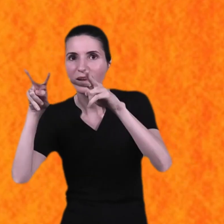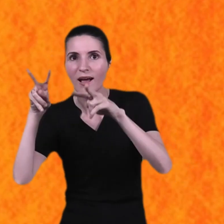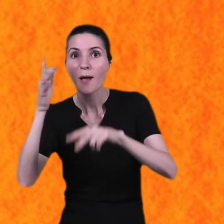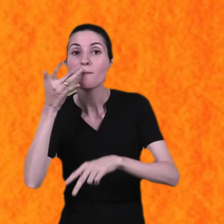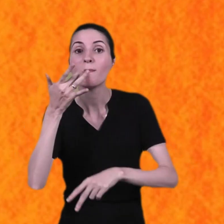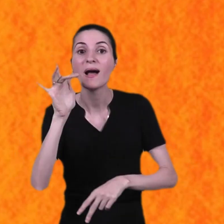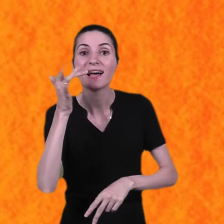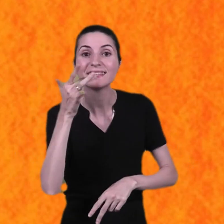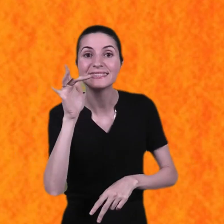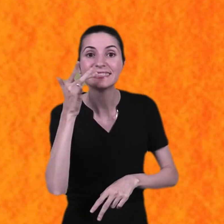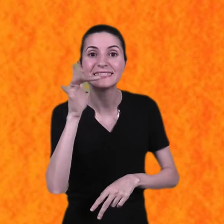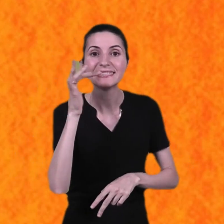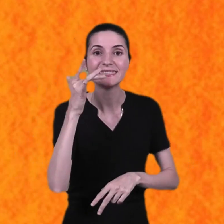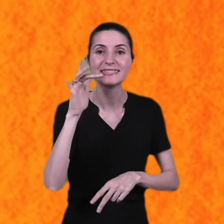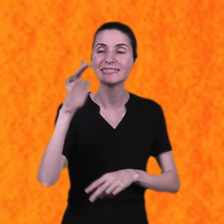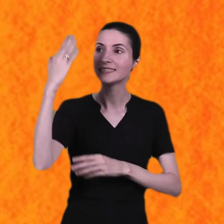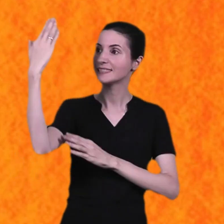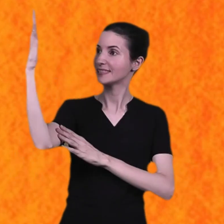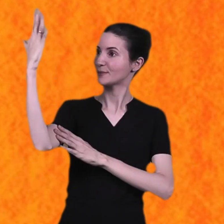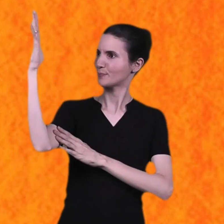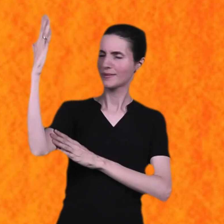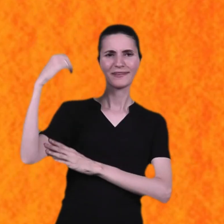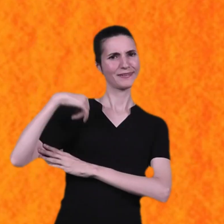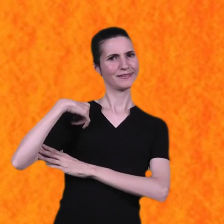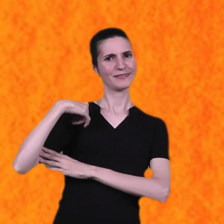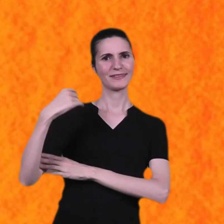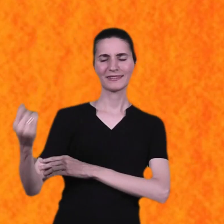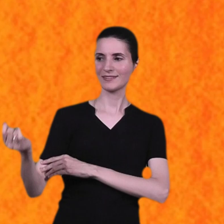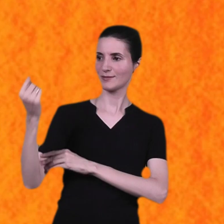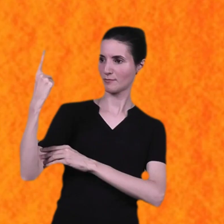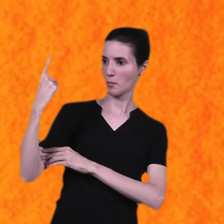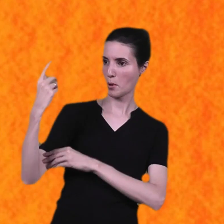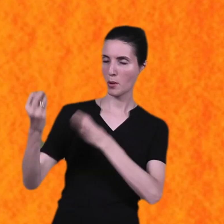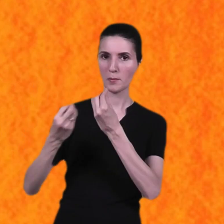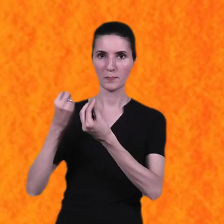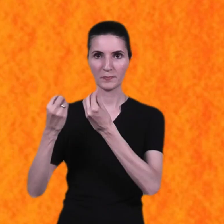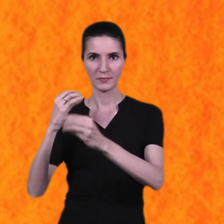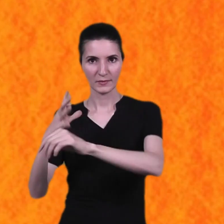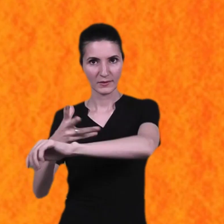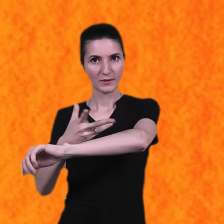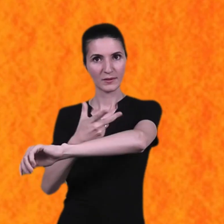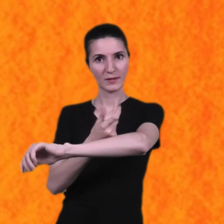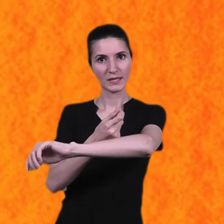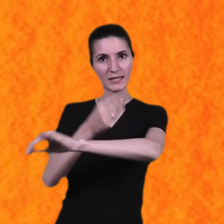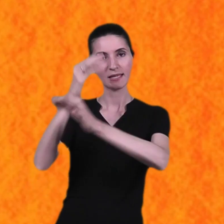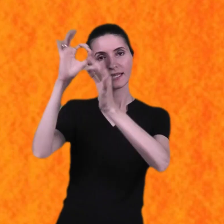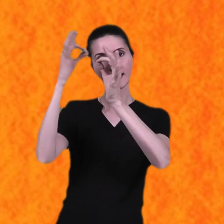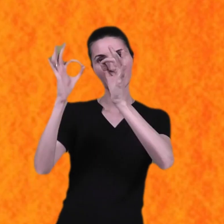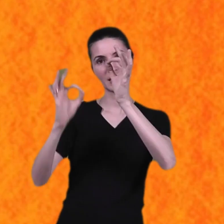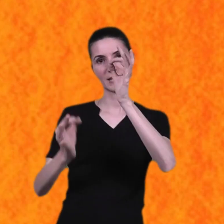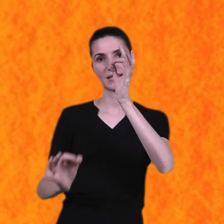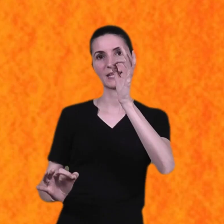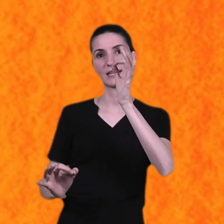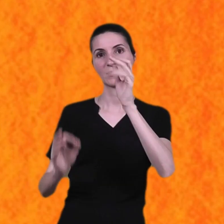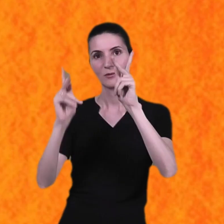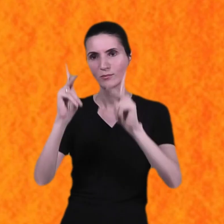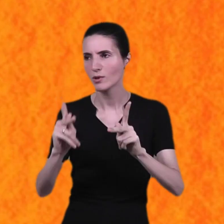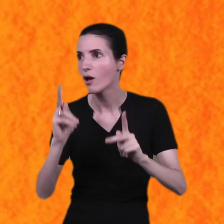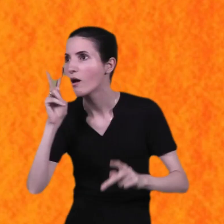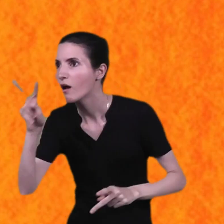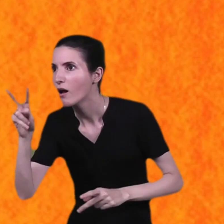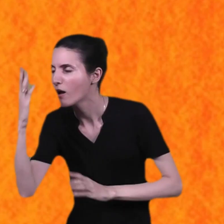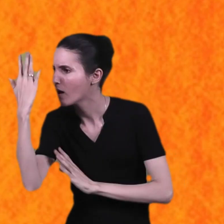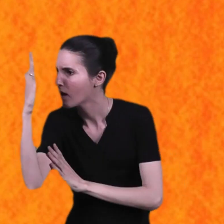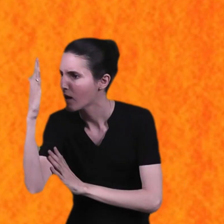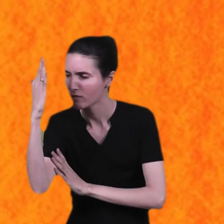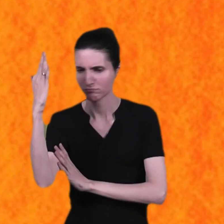né? Então, essa é uma sensibilizada em alguns detalhes, né? Que algumas pessoas,